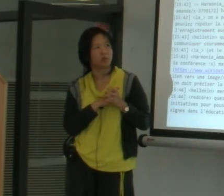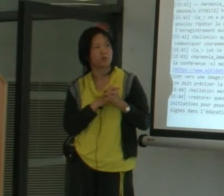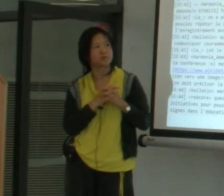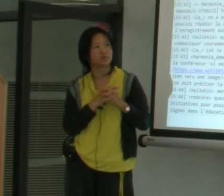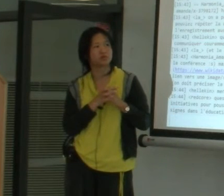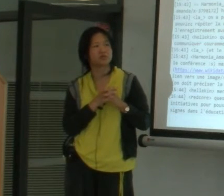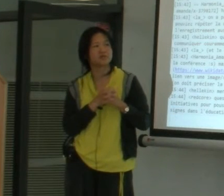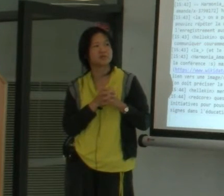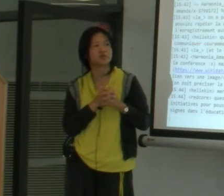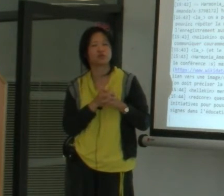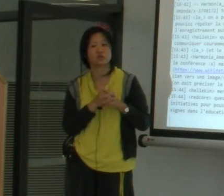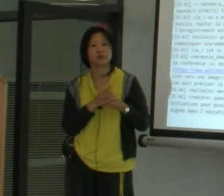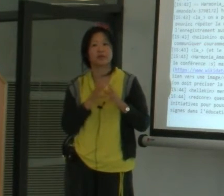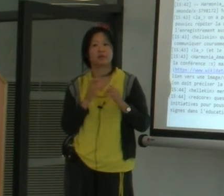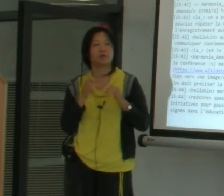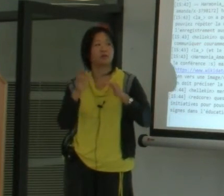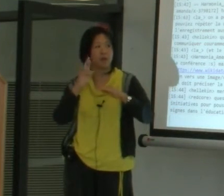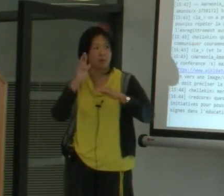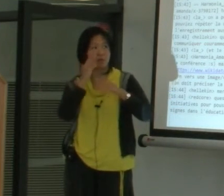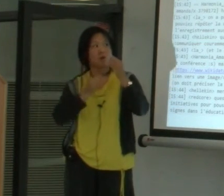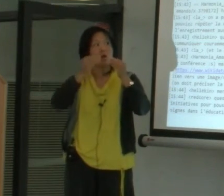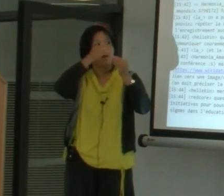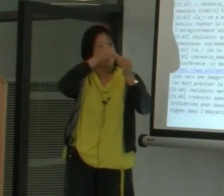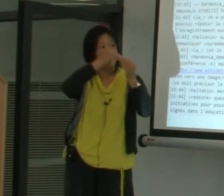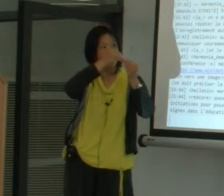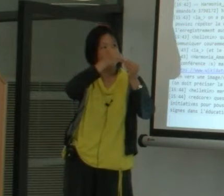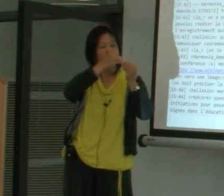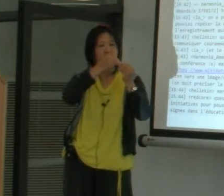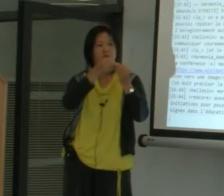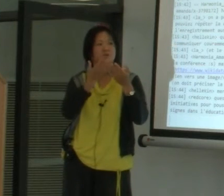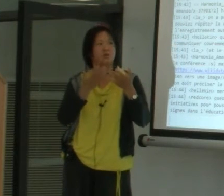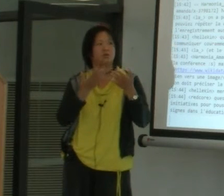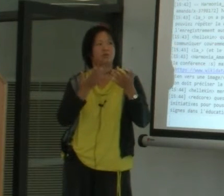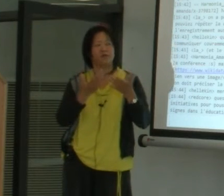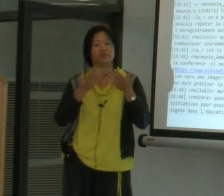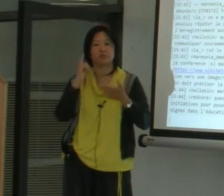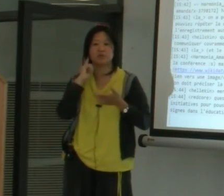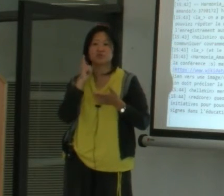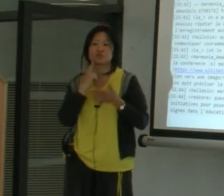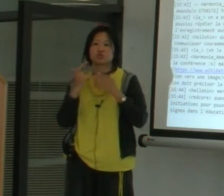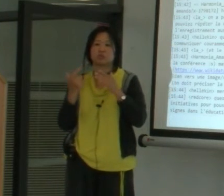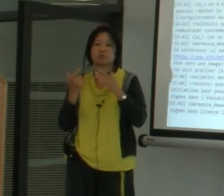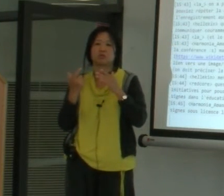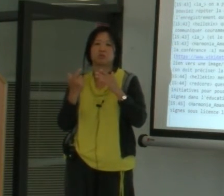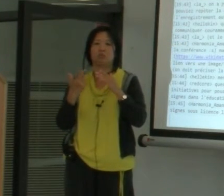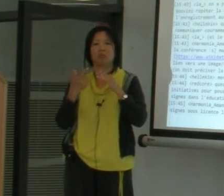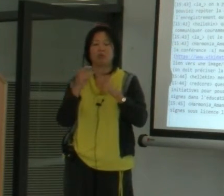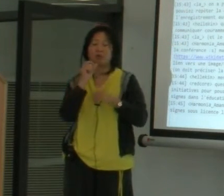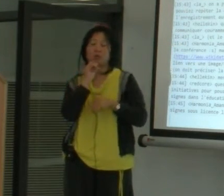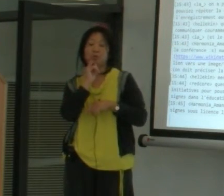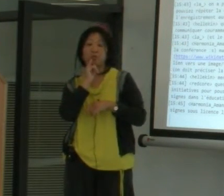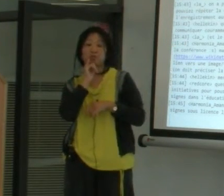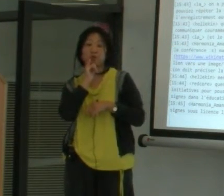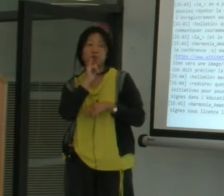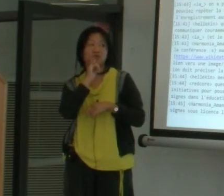Oui, le problème, c'est qu'au niveau des signes, des subventions, il y en a rarement. Et en plus, maintenant, les sourds ont